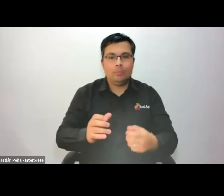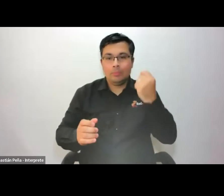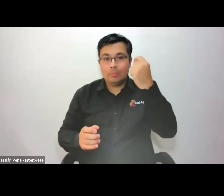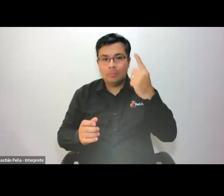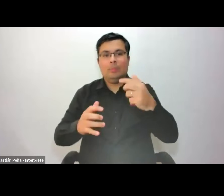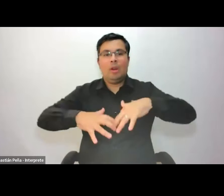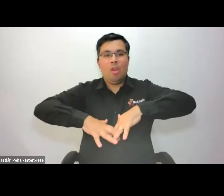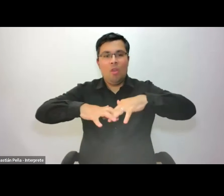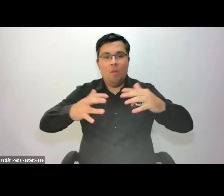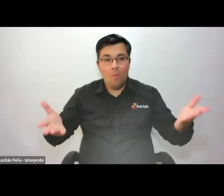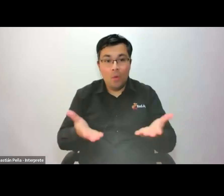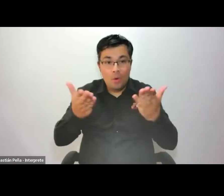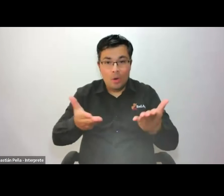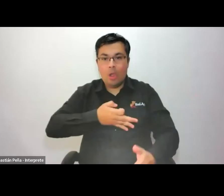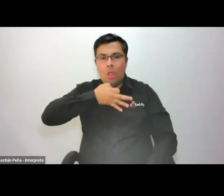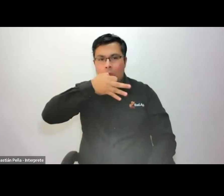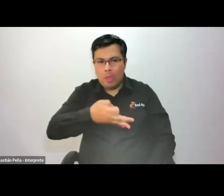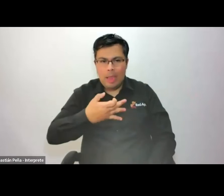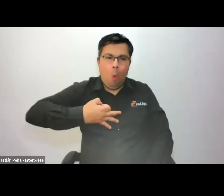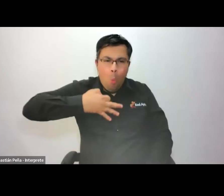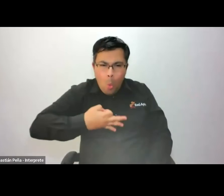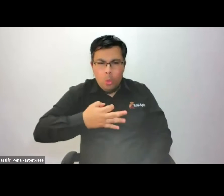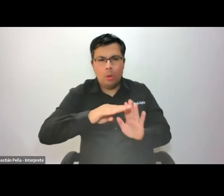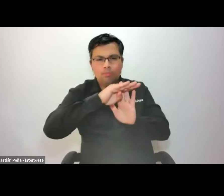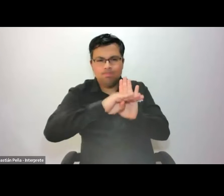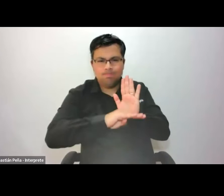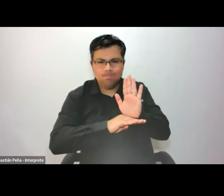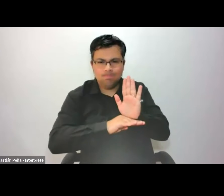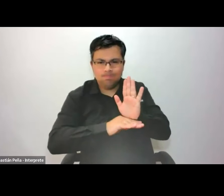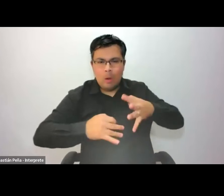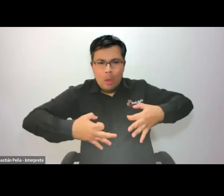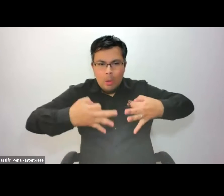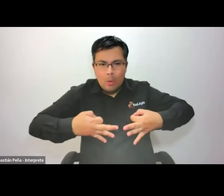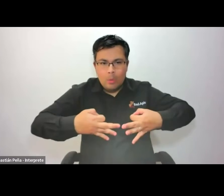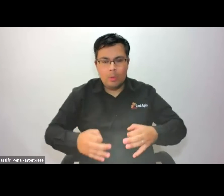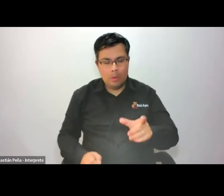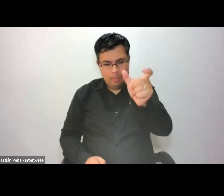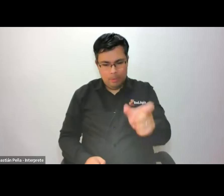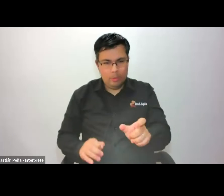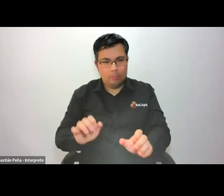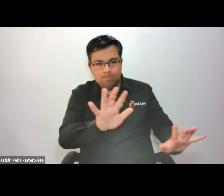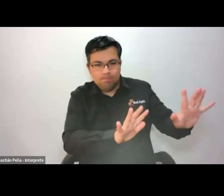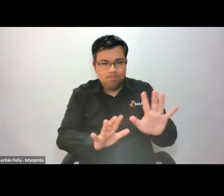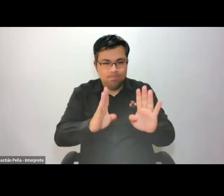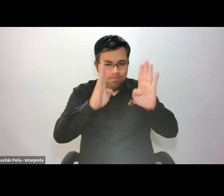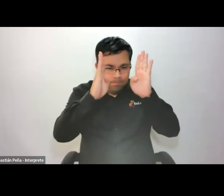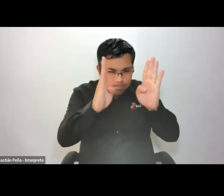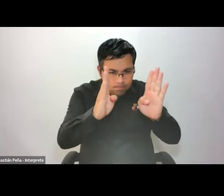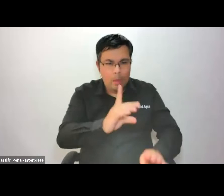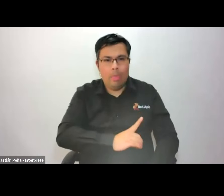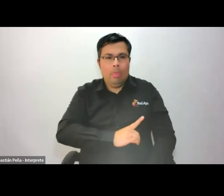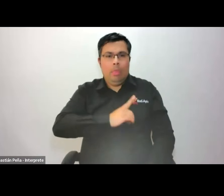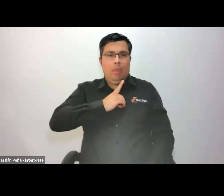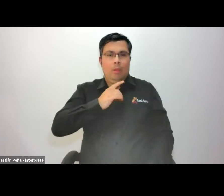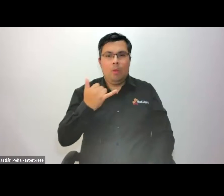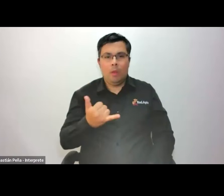manera explícita, directa y clara el aseguramiento de un trato digno, respetuoso, de escucha activa,